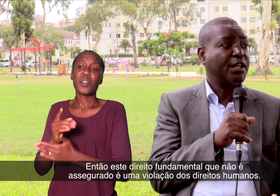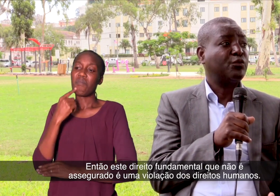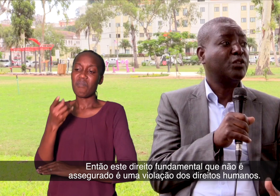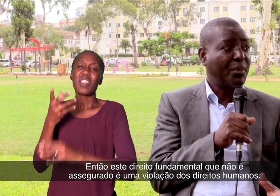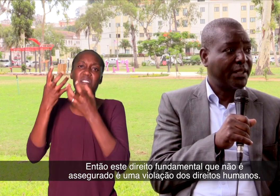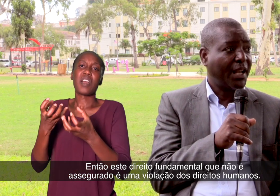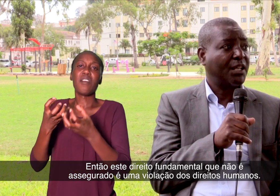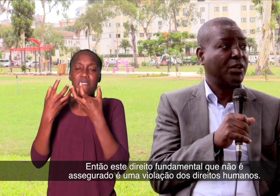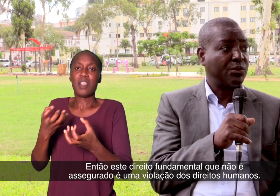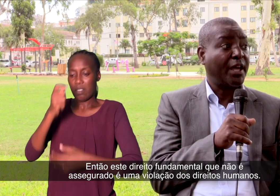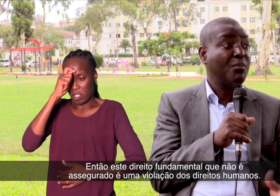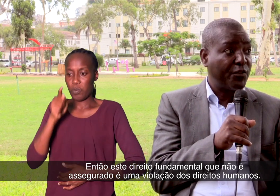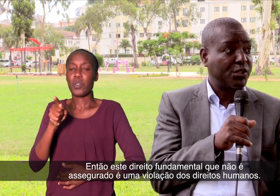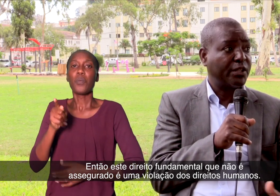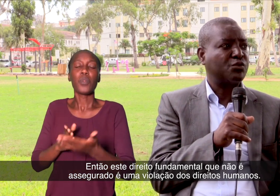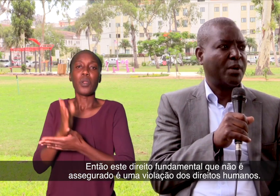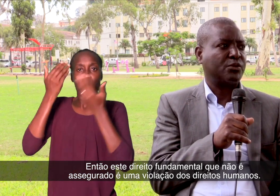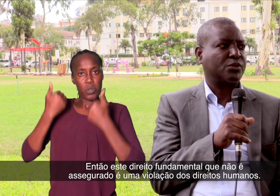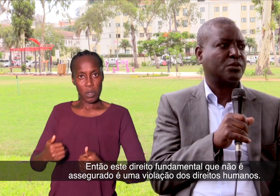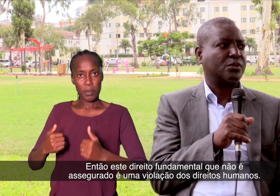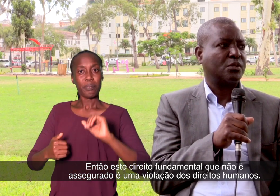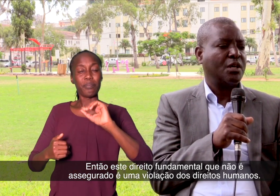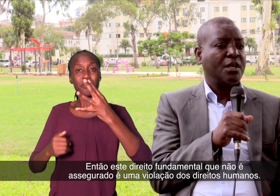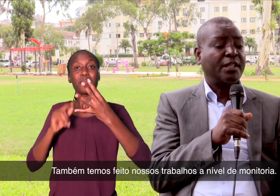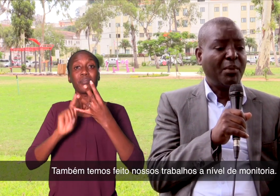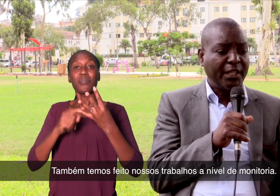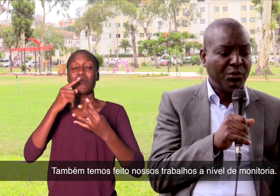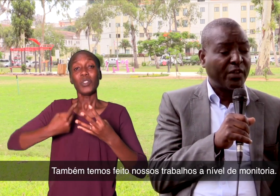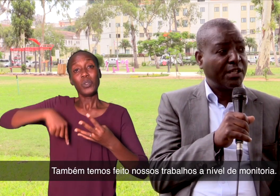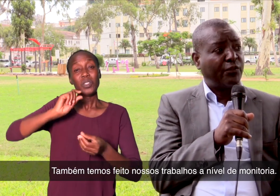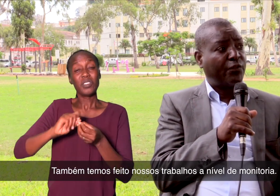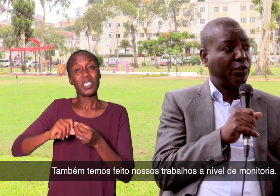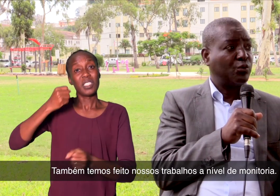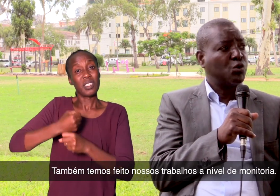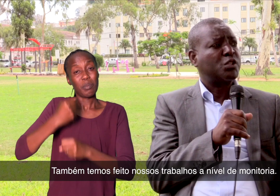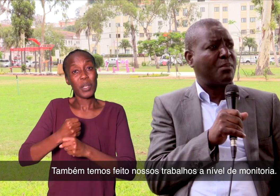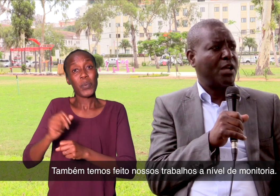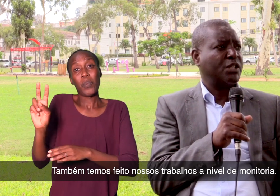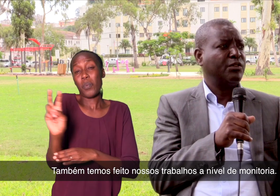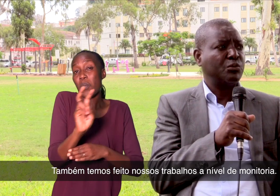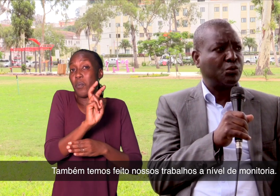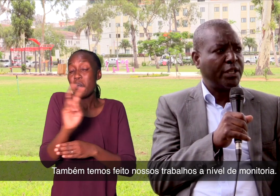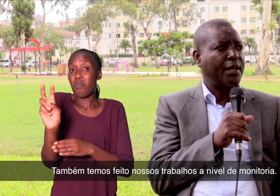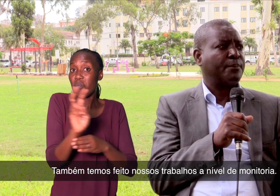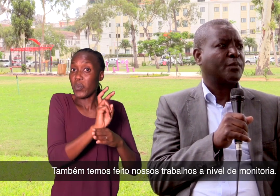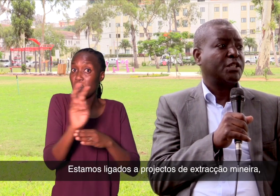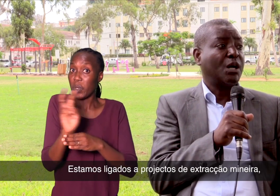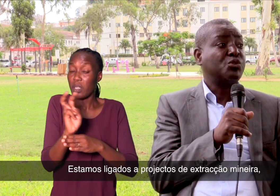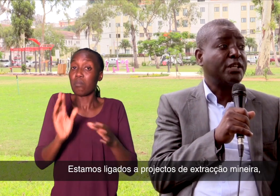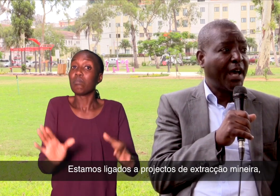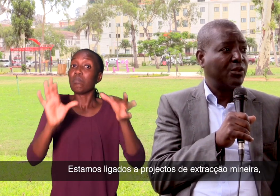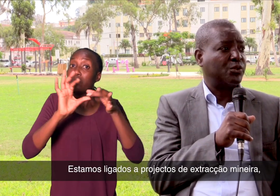Então, é este direito fundamental que não é assegurado. É uma violação de direitos humanos. Também temos feito nossos trabalhos a nível de monitoria,